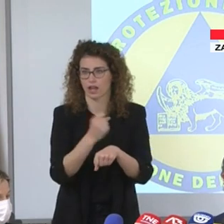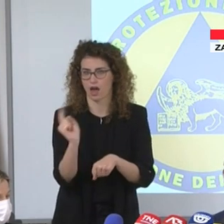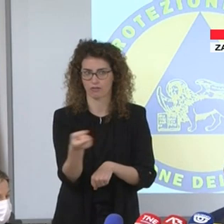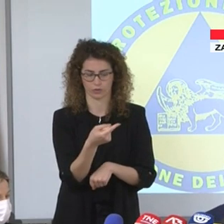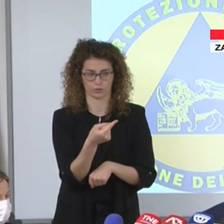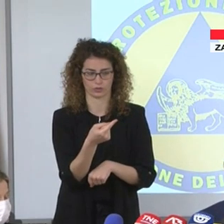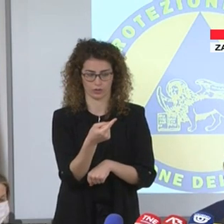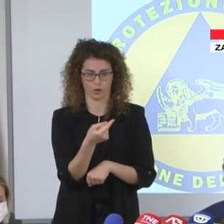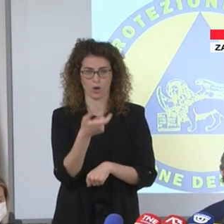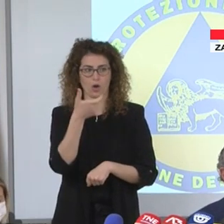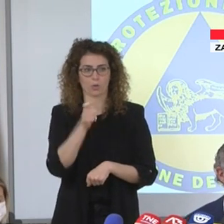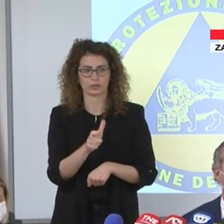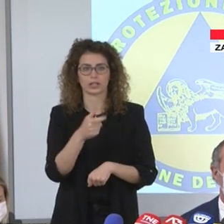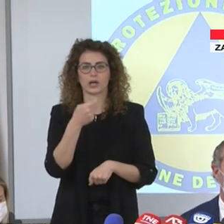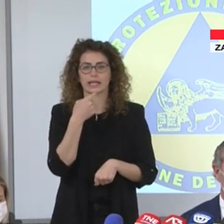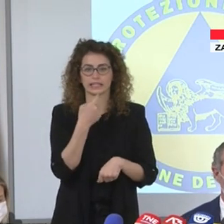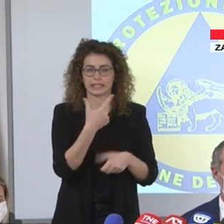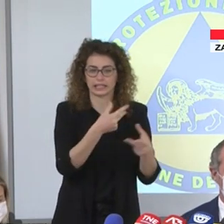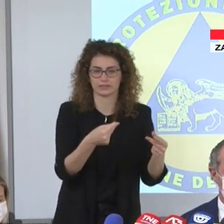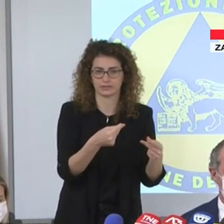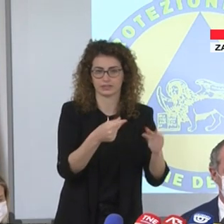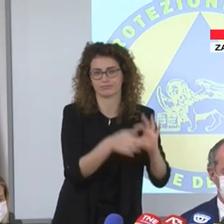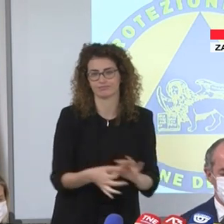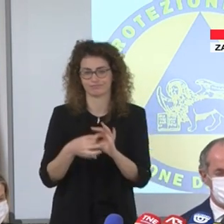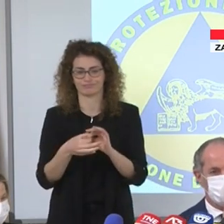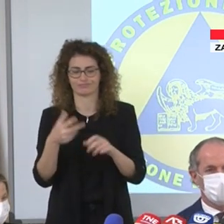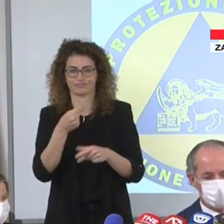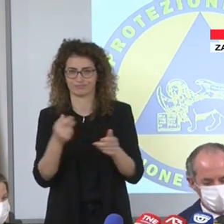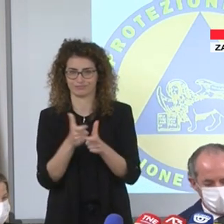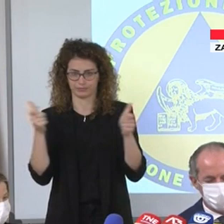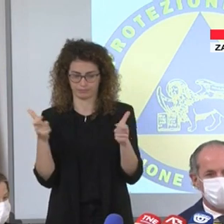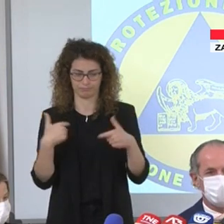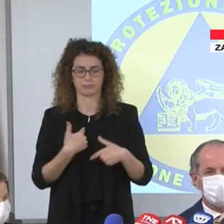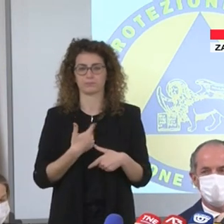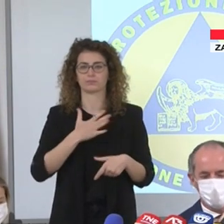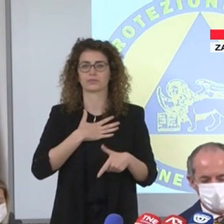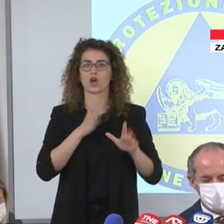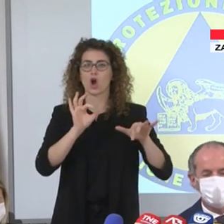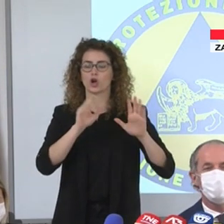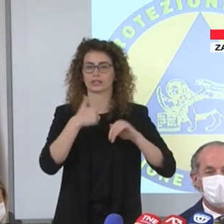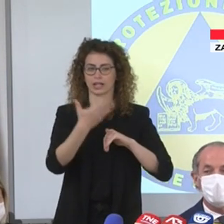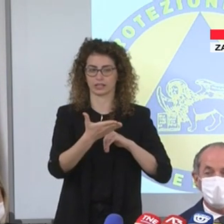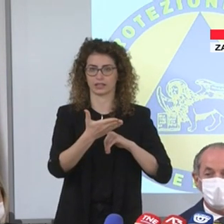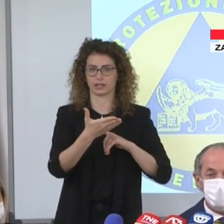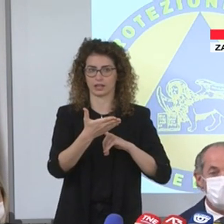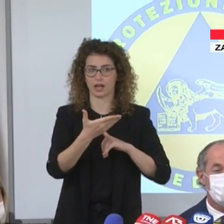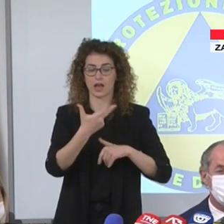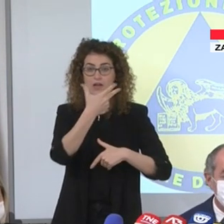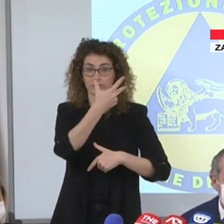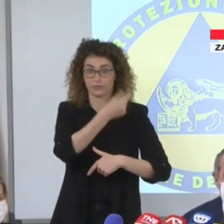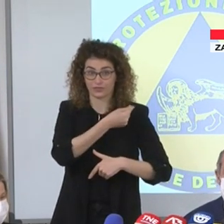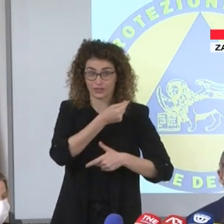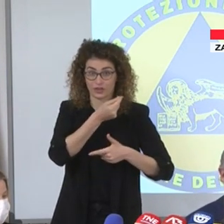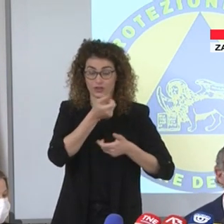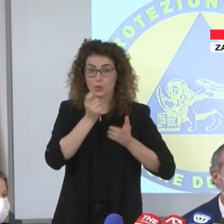c'è chi vaccina e che ci porta a vaccinare. E quindi questo è il vostro lavoro. Gli over 80 si sono vaccinati per il